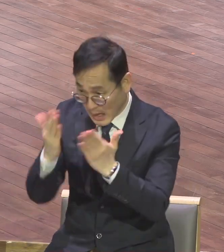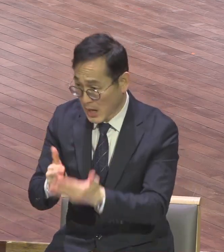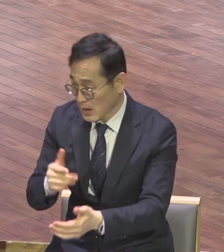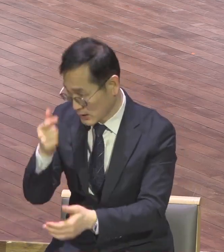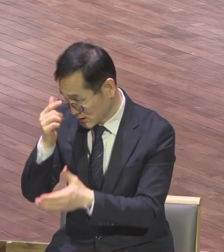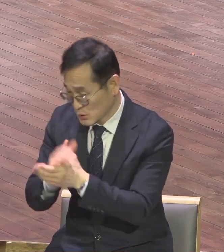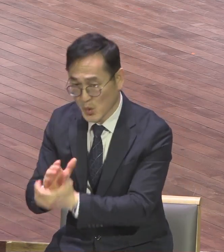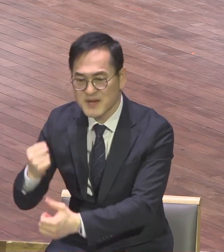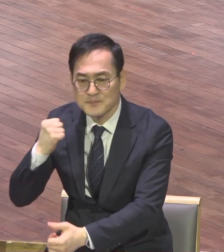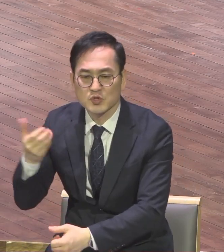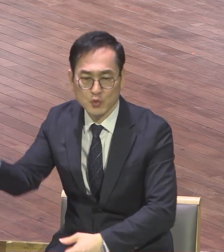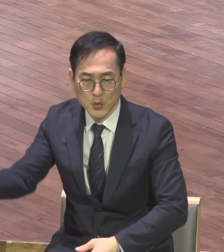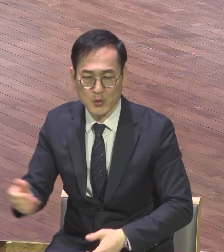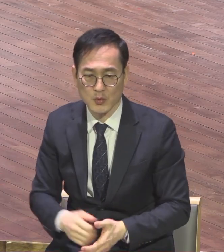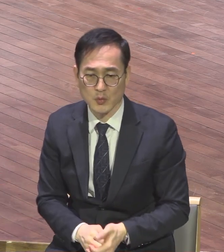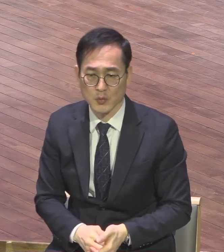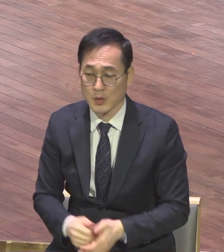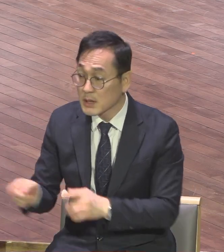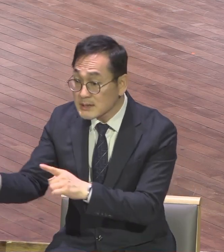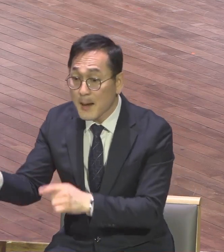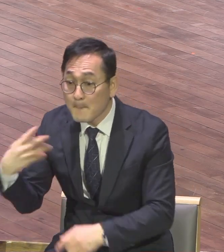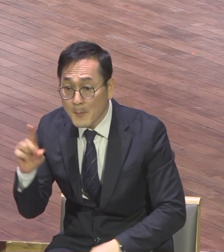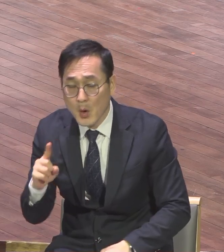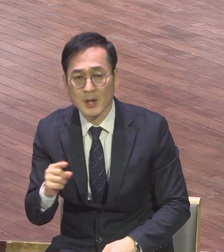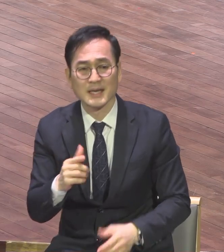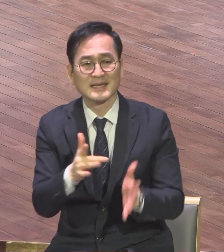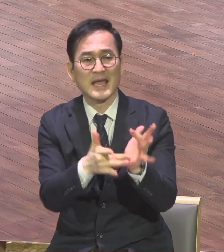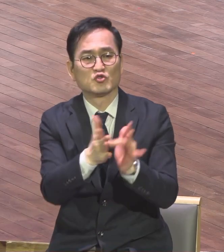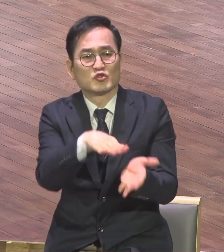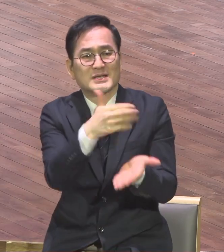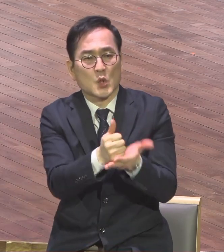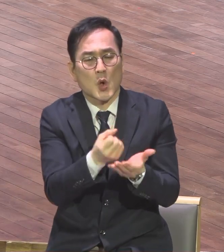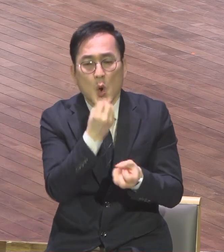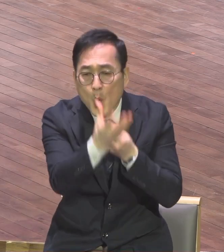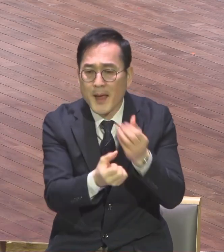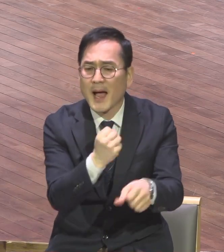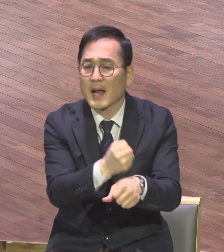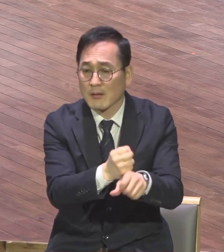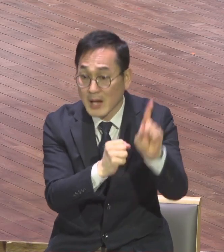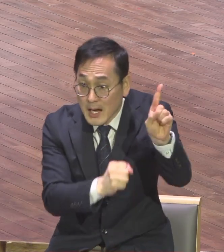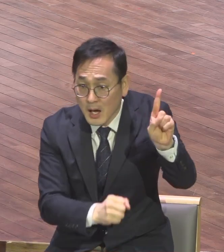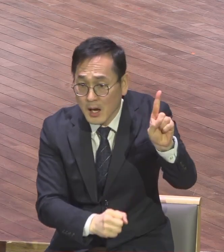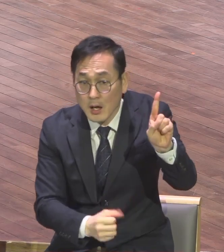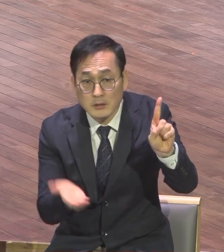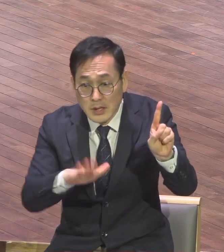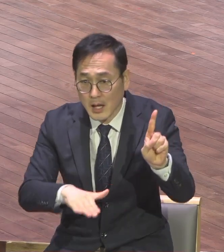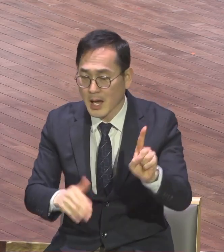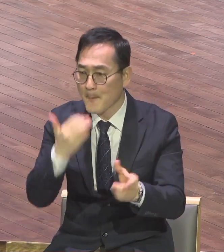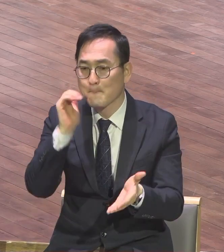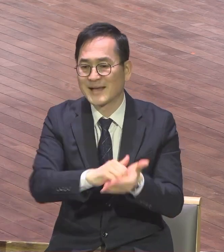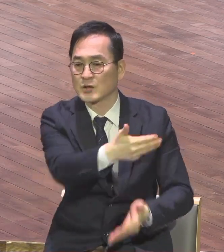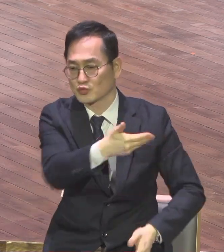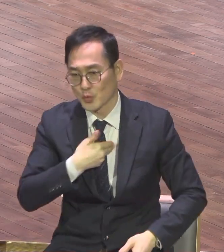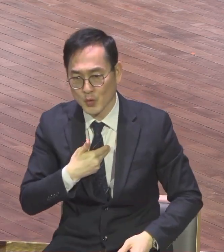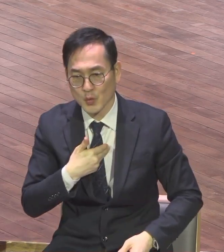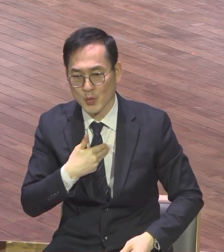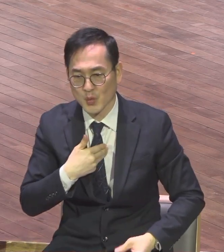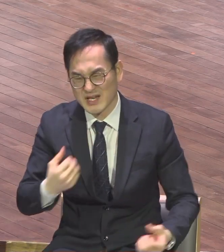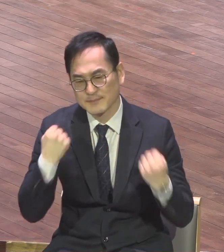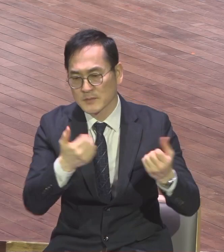그리스도로 고백했을 뿐이에요. 베드로는 나아진 거 고쳐진 거 없어요. 예수를 그리스도로 믿고 고백했는데 반석 위에 교회를